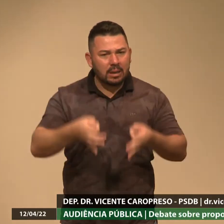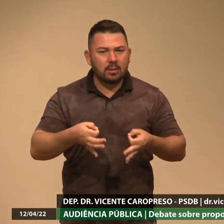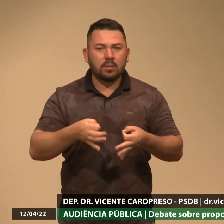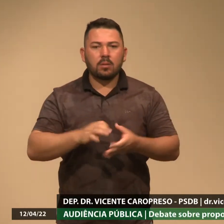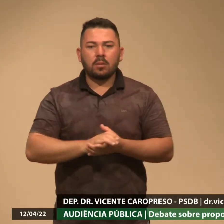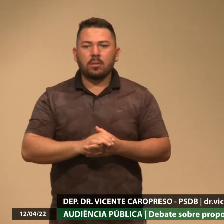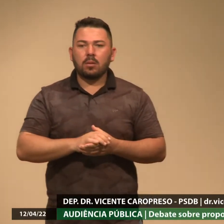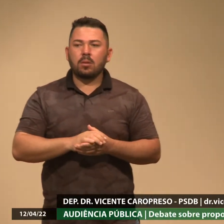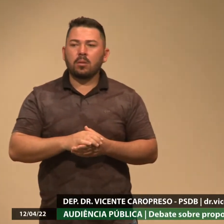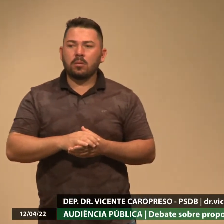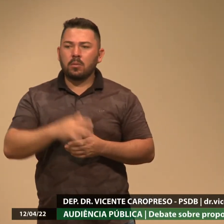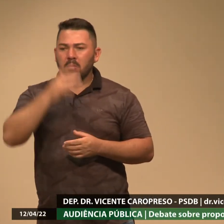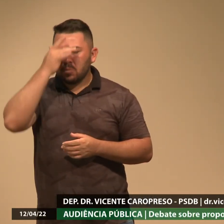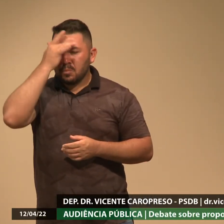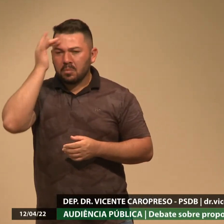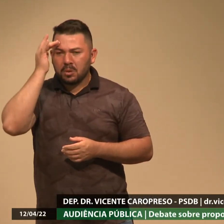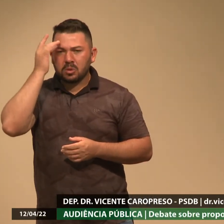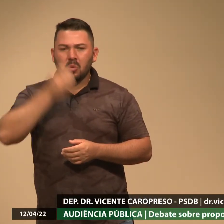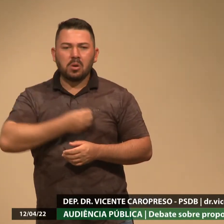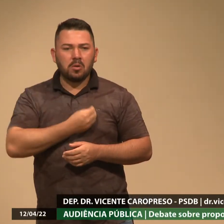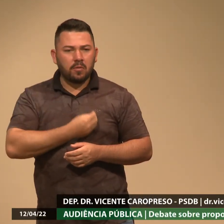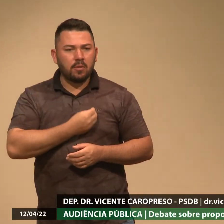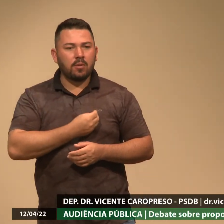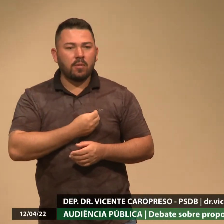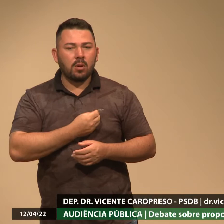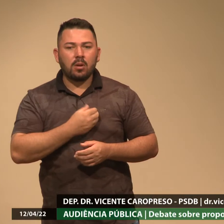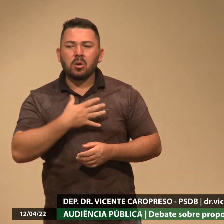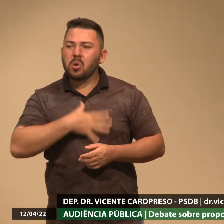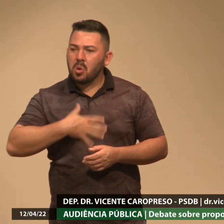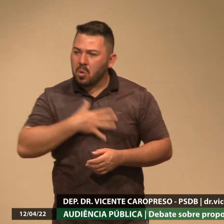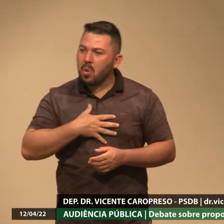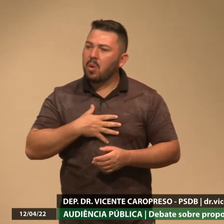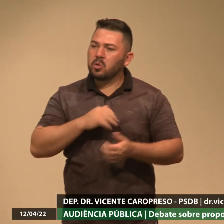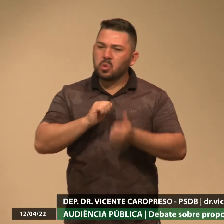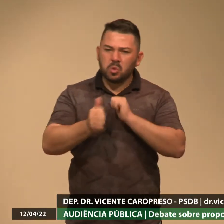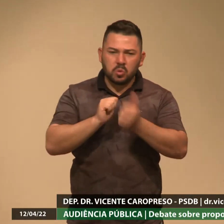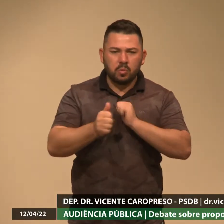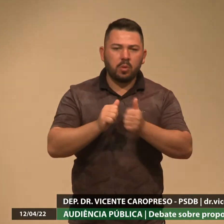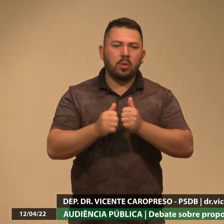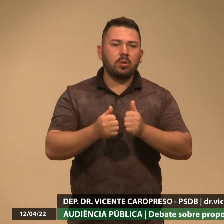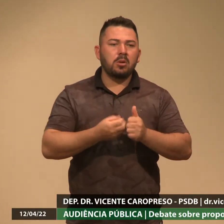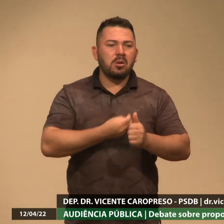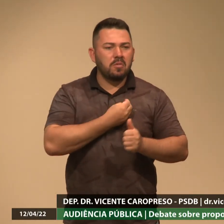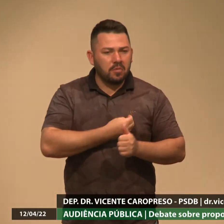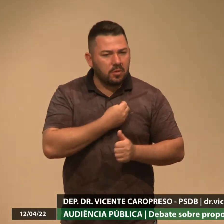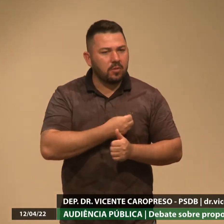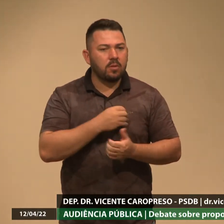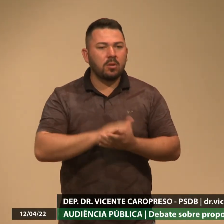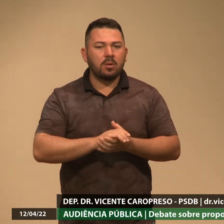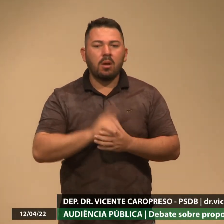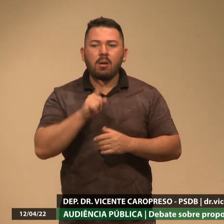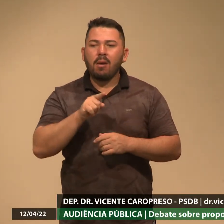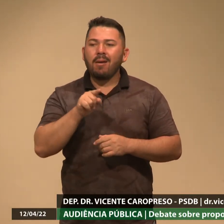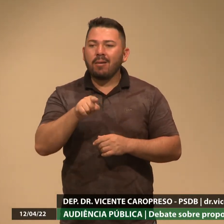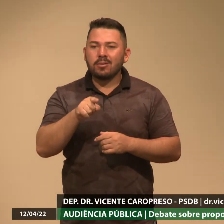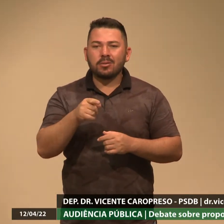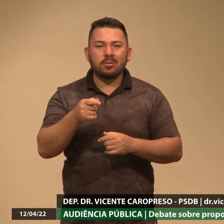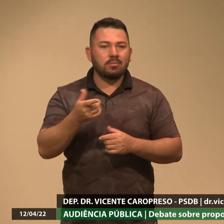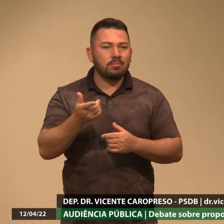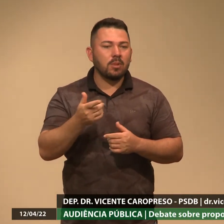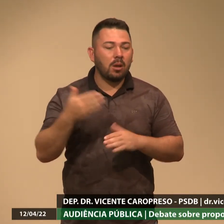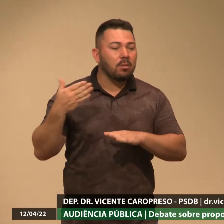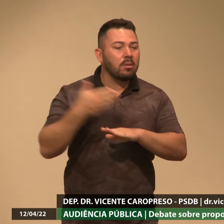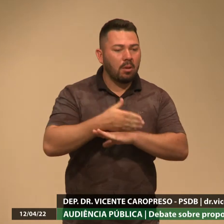com quem eu convivo São pessoas que gostam do esporte de convívio E é isso que nos